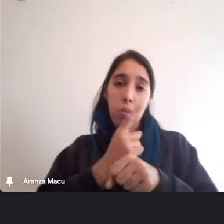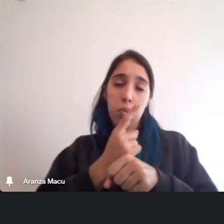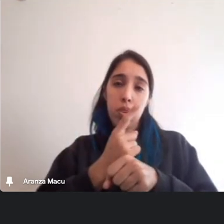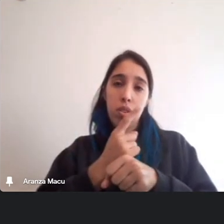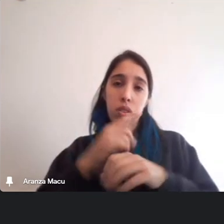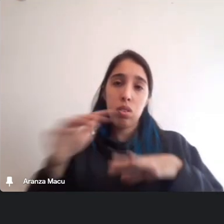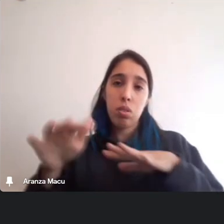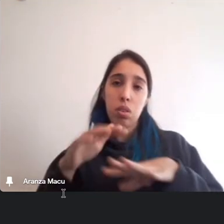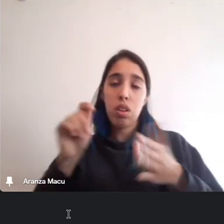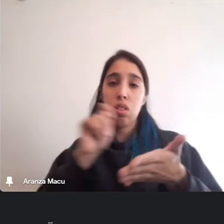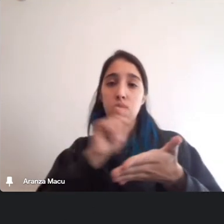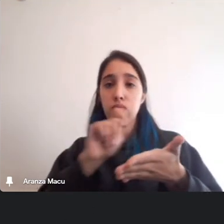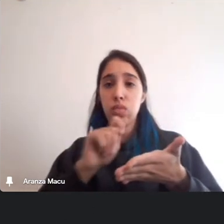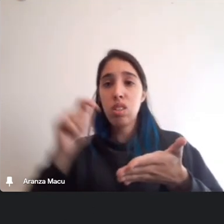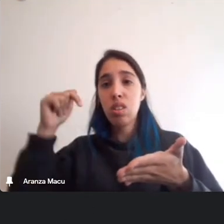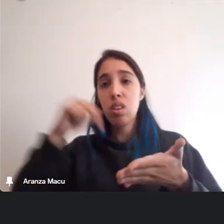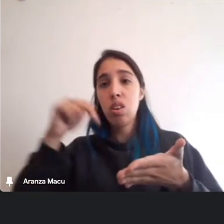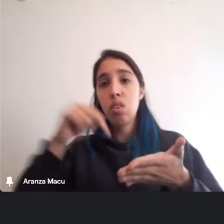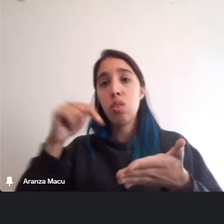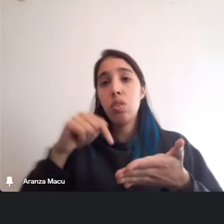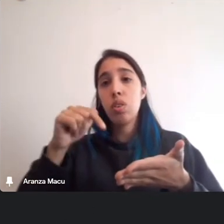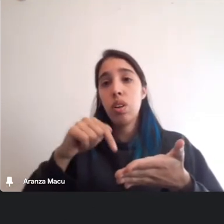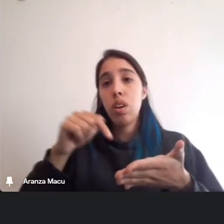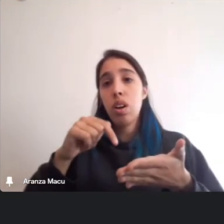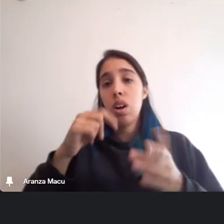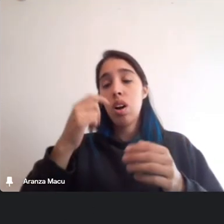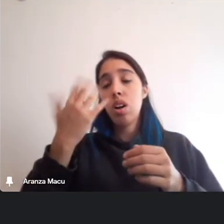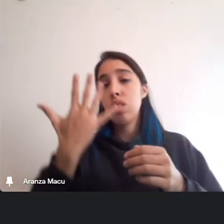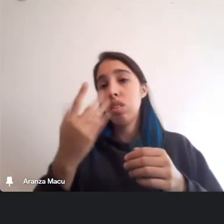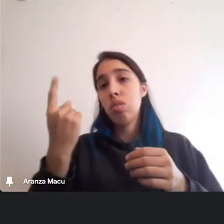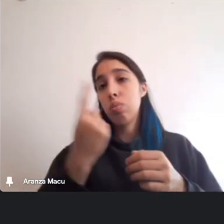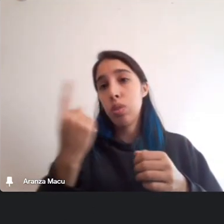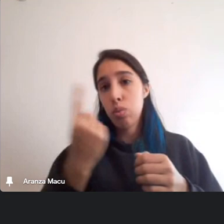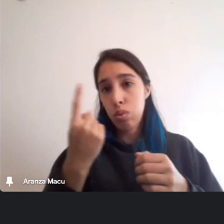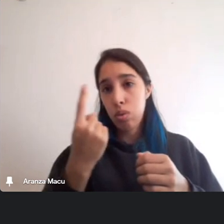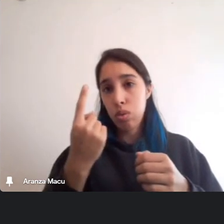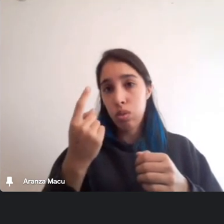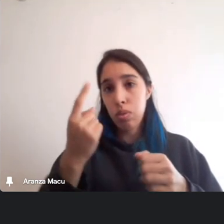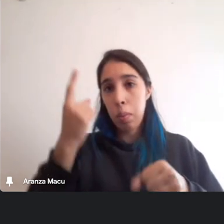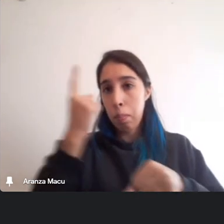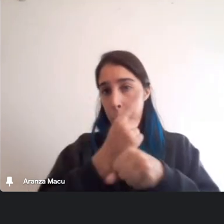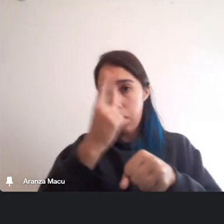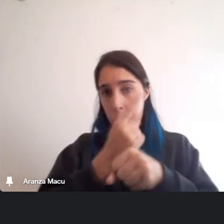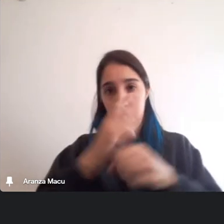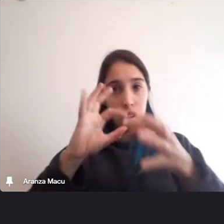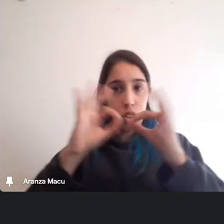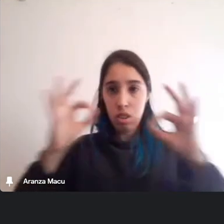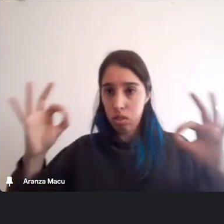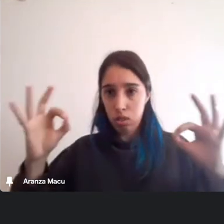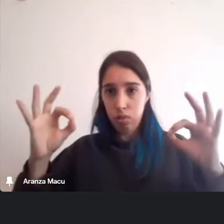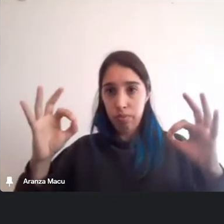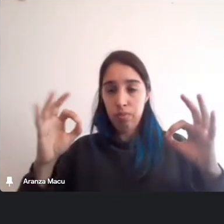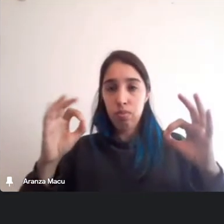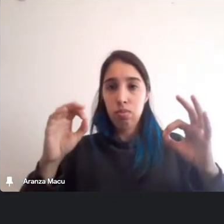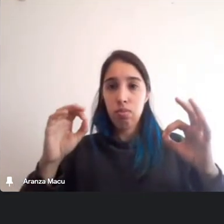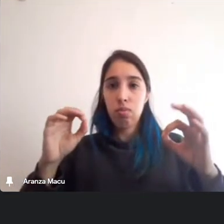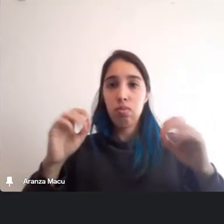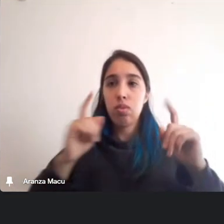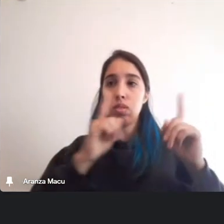Bueno. Nos tomamos unos 10 minutitos y hacemos la primera, ¿sí? Las separan en bloques, ¿sí?